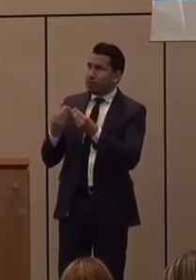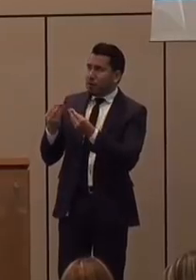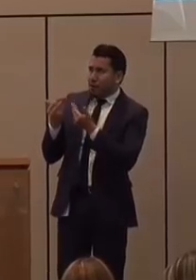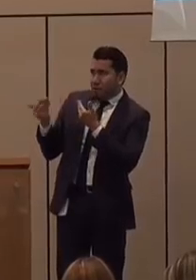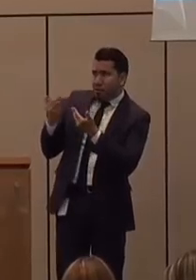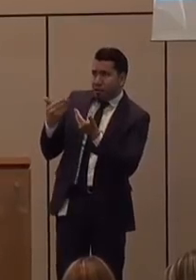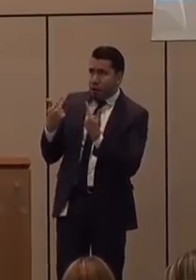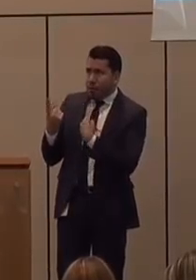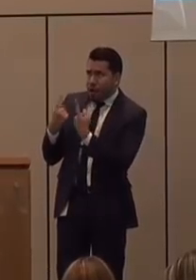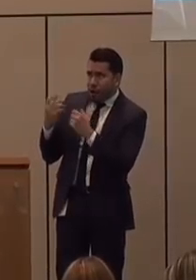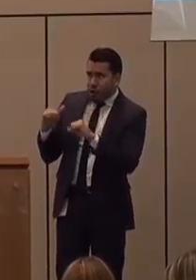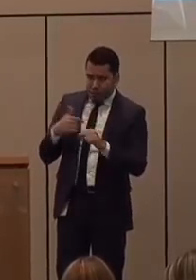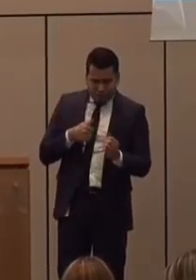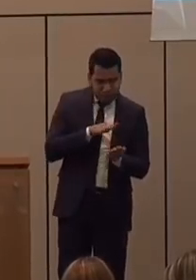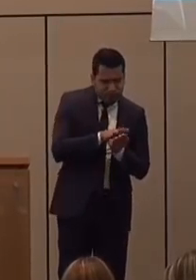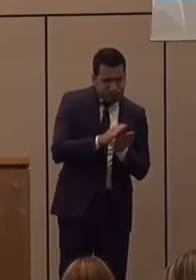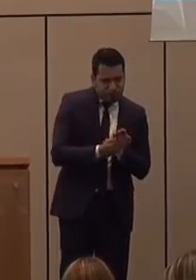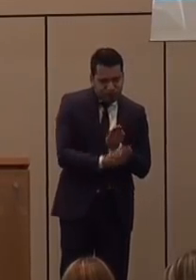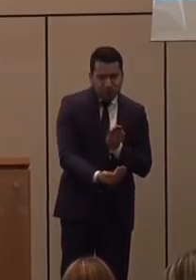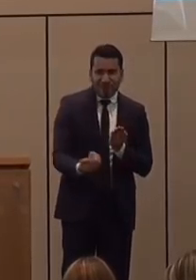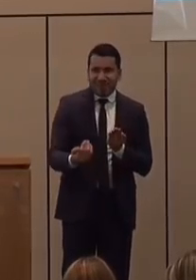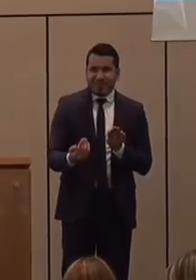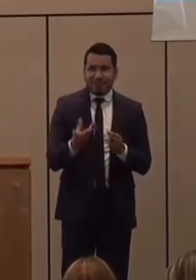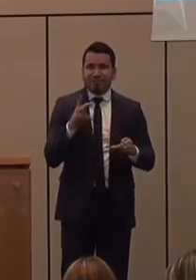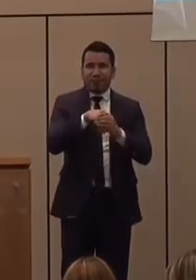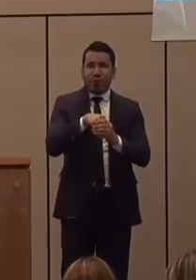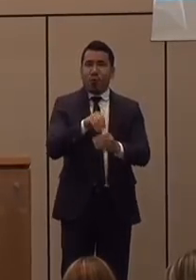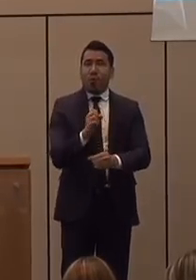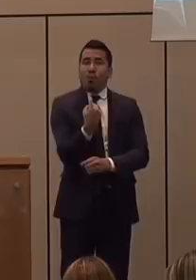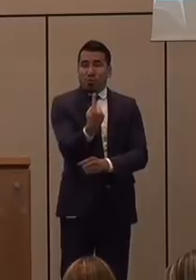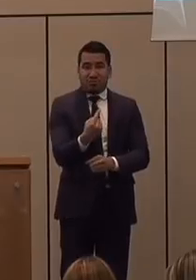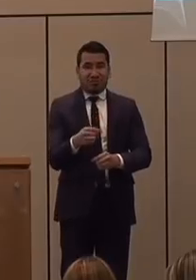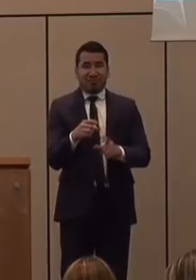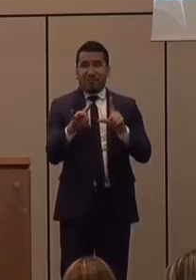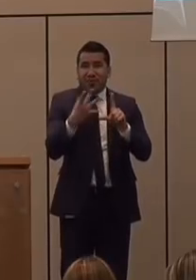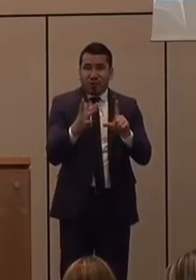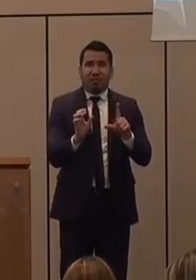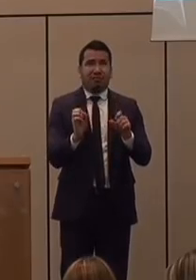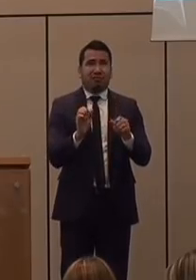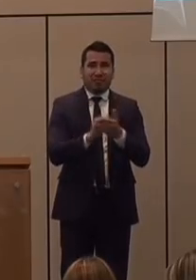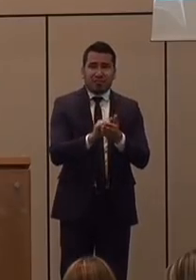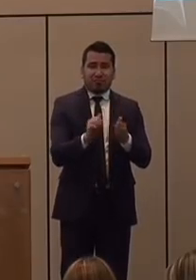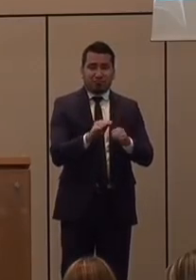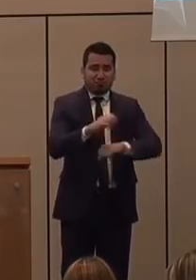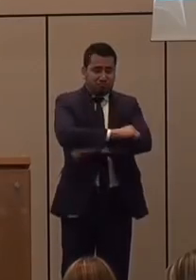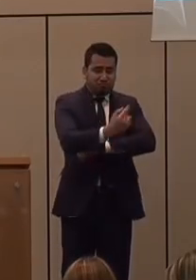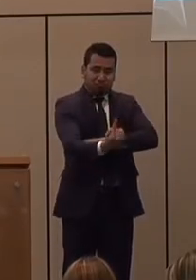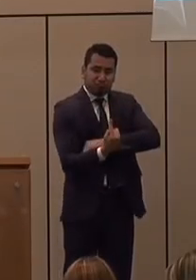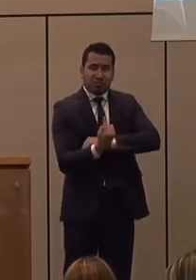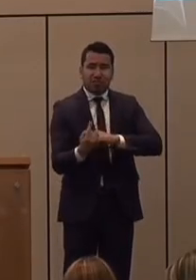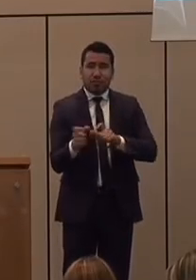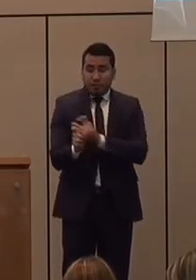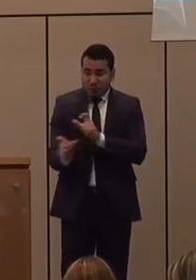en un solo lugar físico y en un solo lugar virtual todos los trámites que requieren los emprendedores para